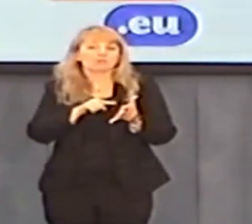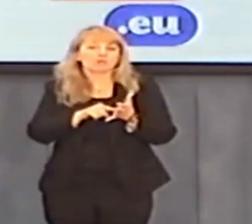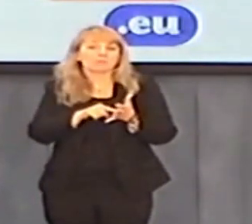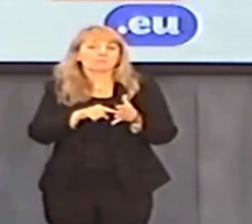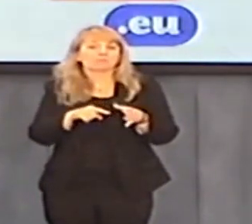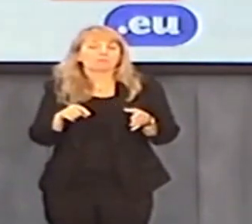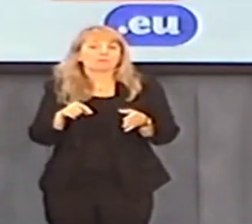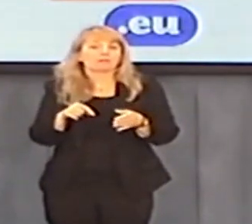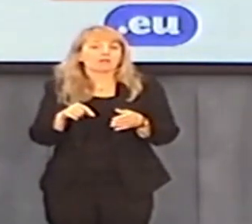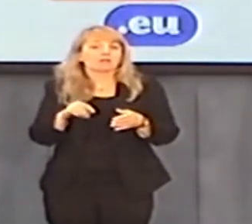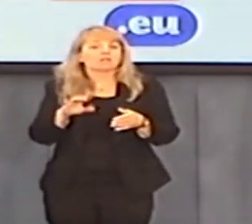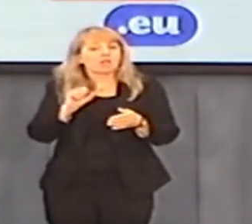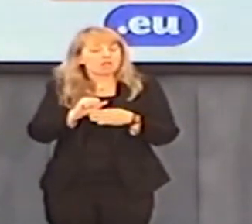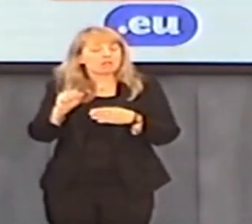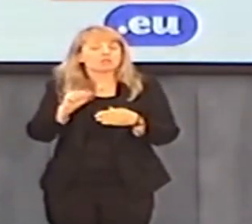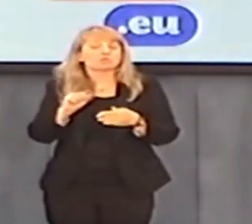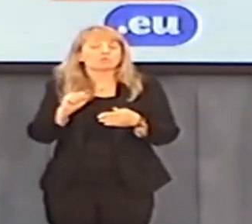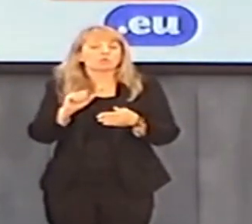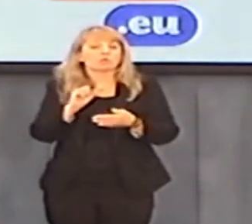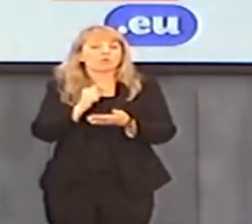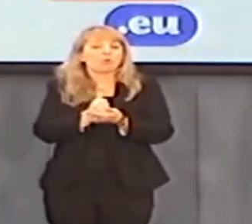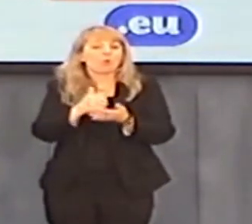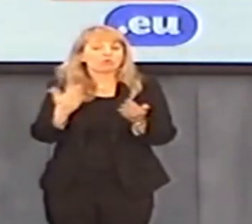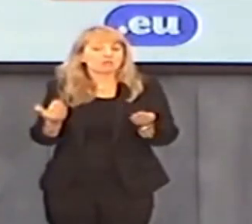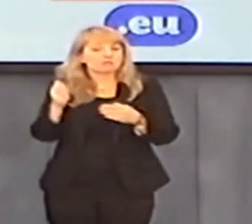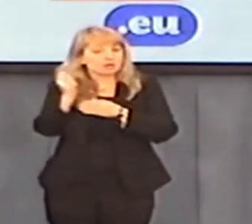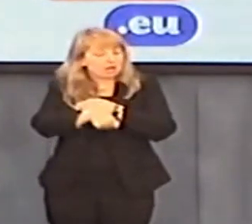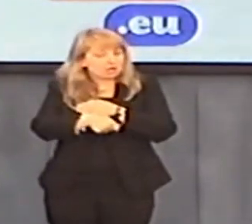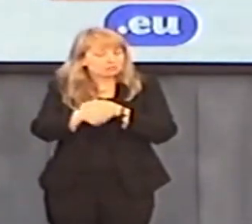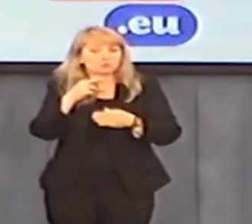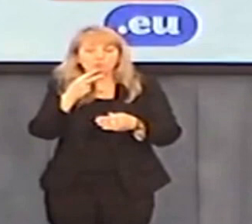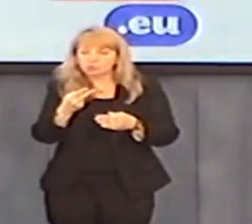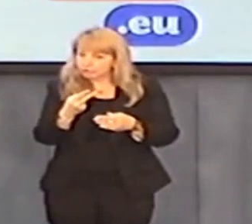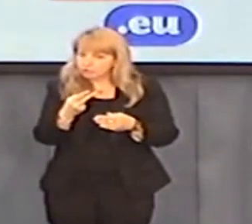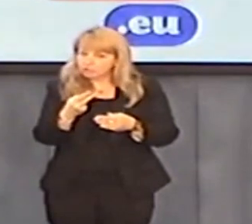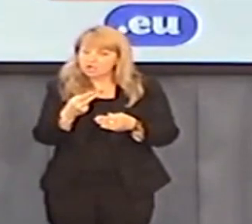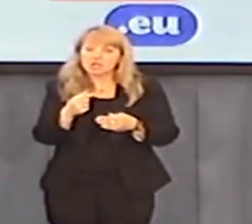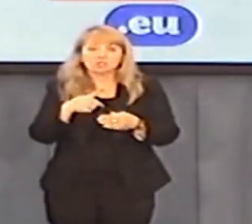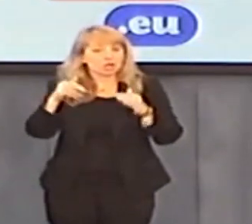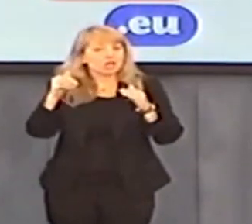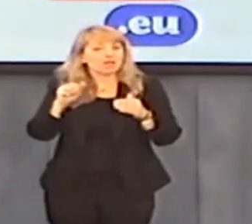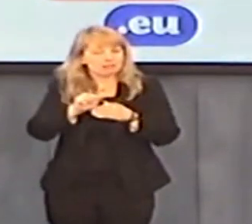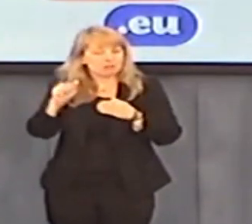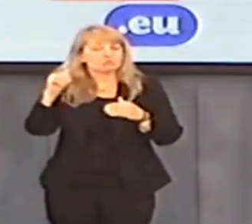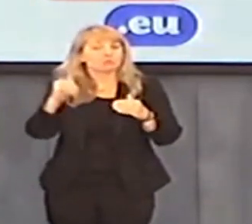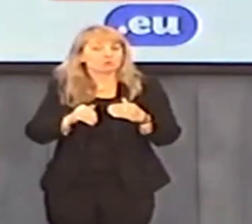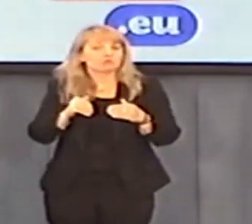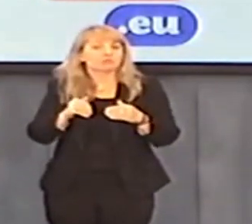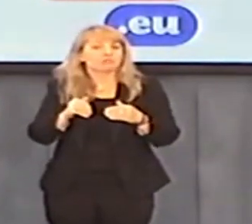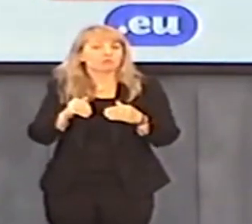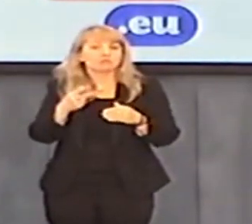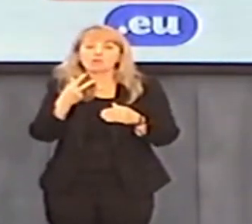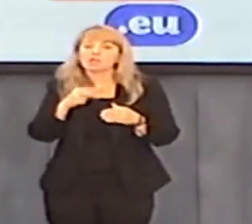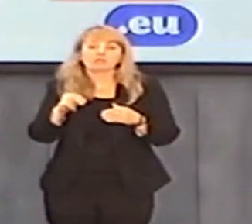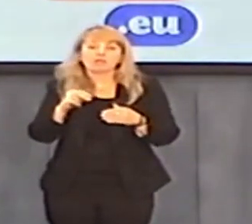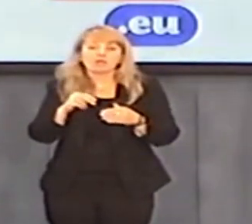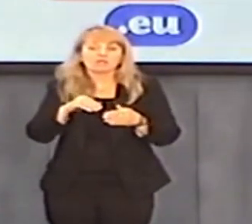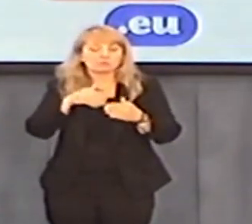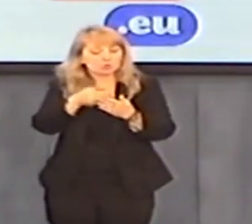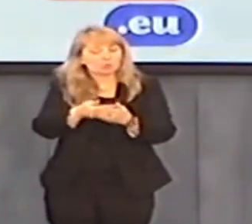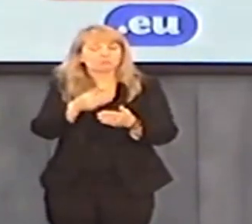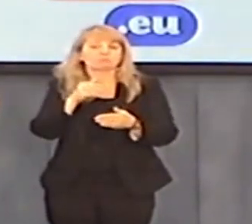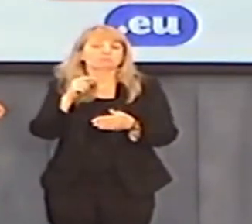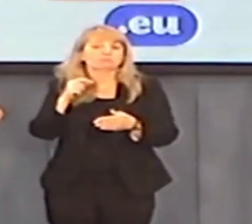właśnie w kodeksie postępowania karnego, który daje tą możliwość uchylania się od składania